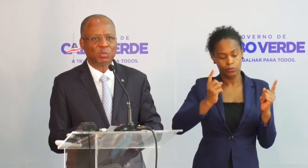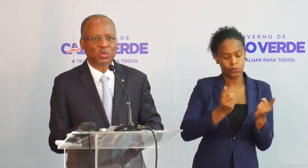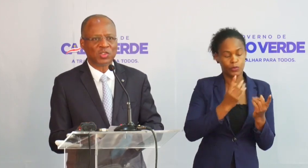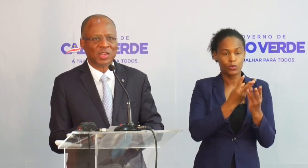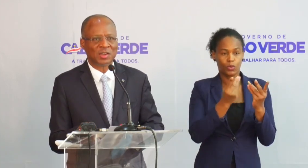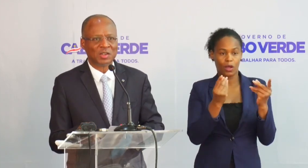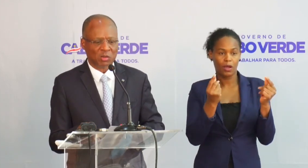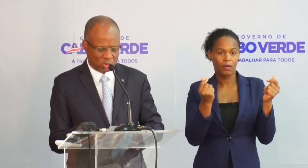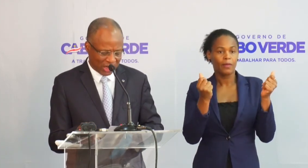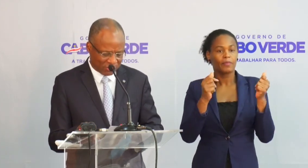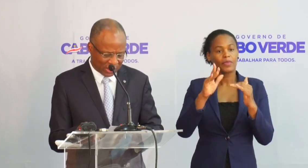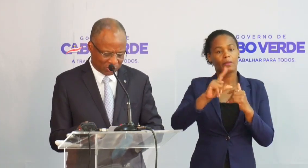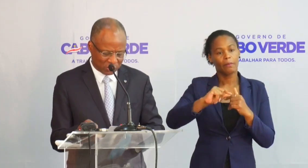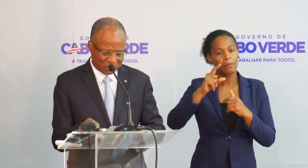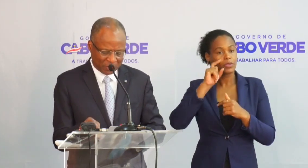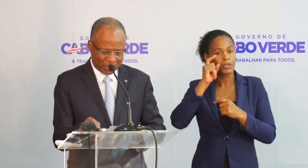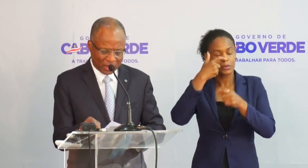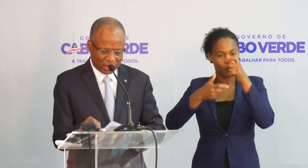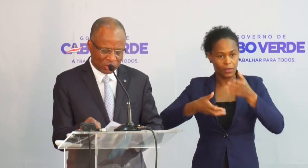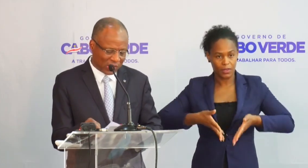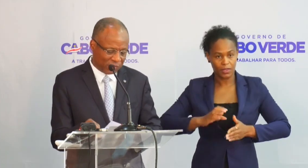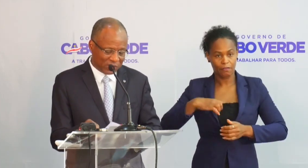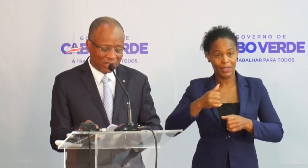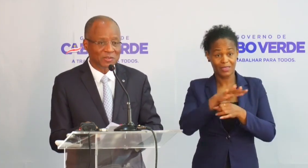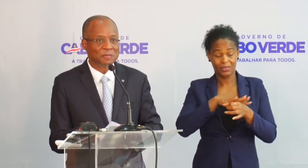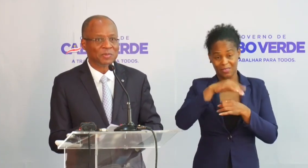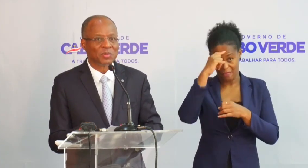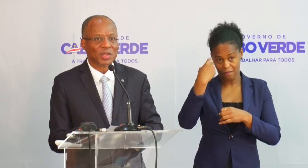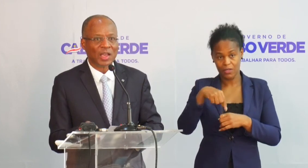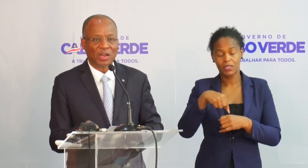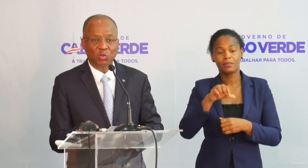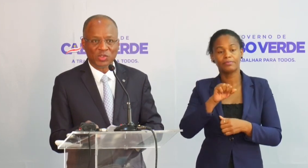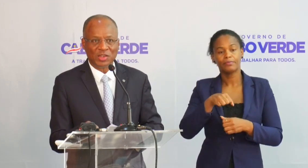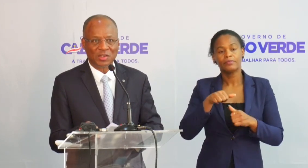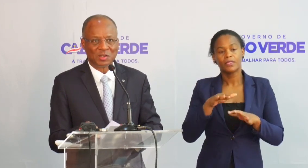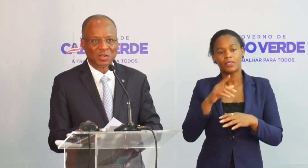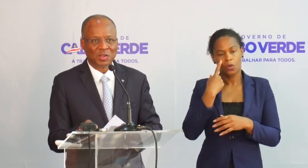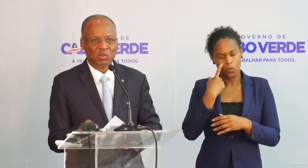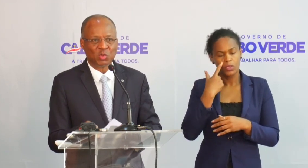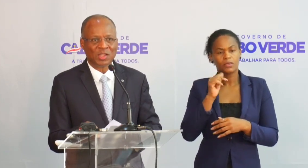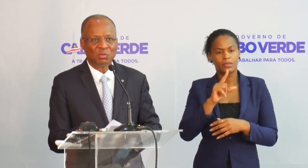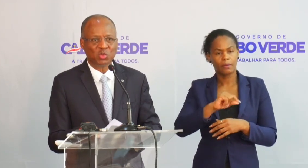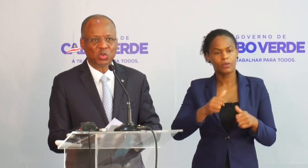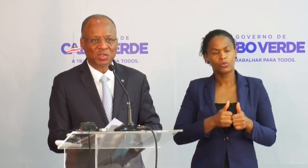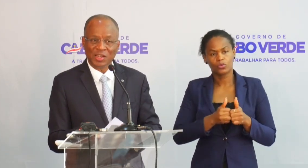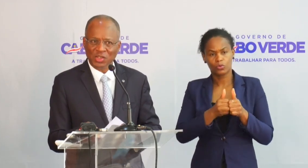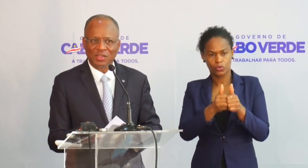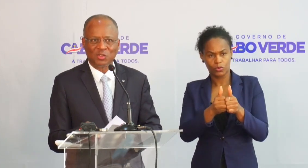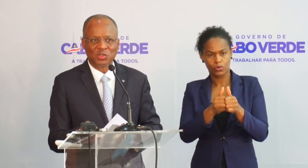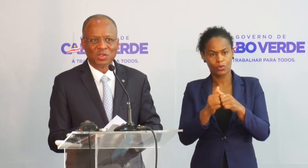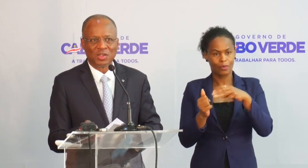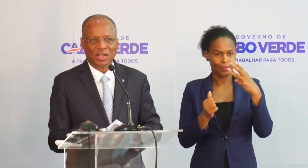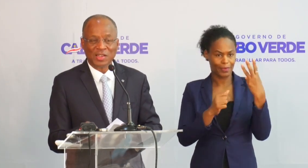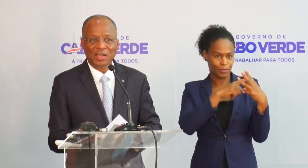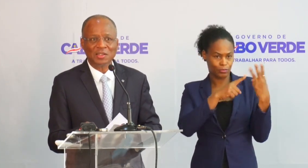efeitos e proteger os cabo-verdianos. A situação é difícil, é reconhecida. Juntamos três